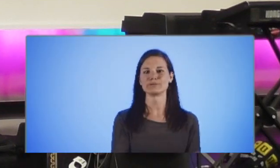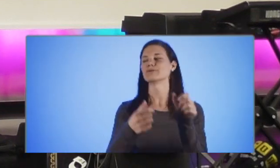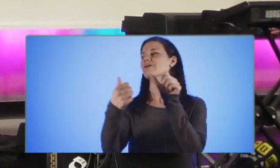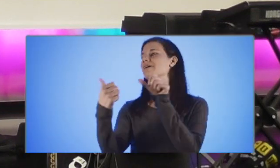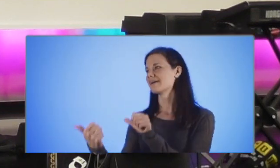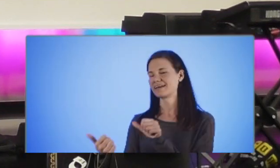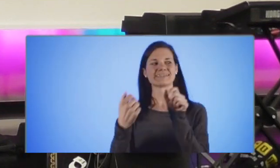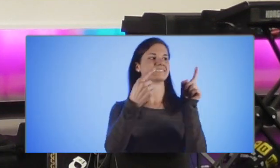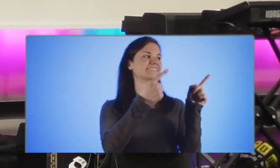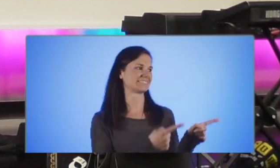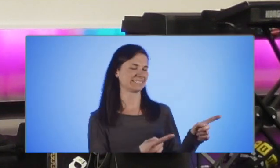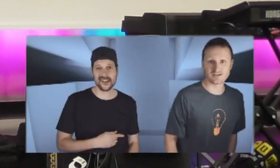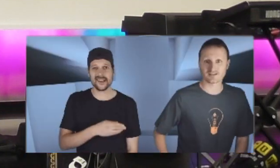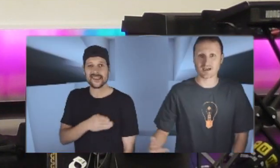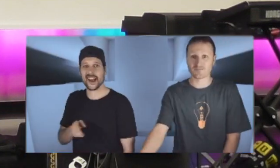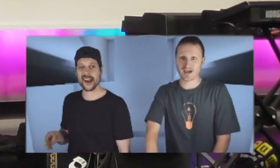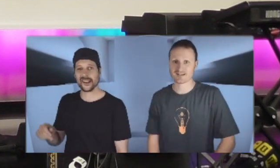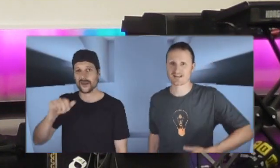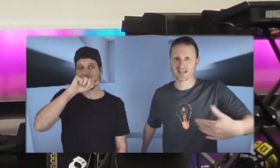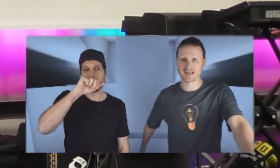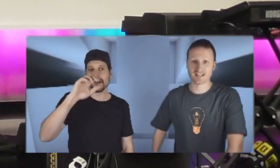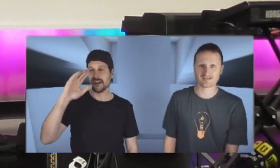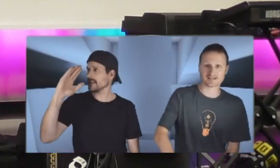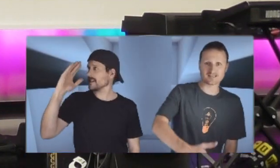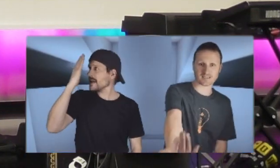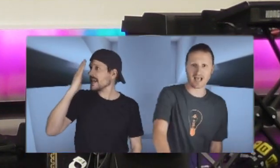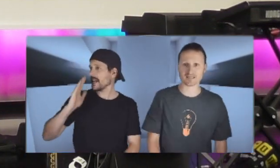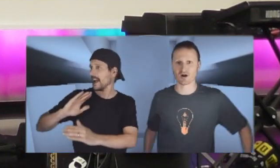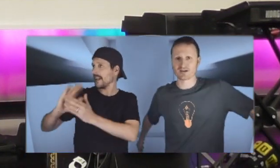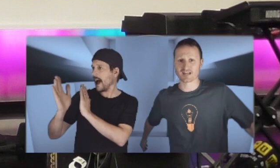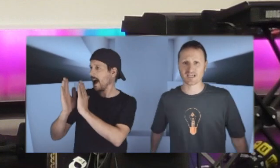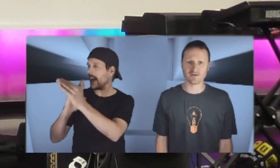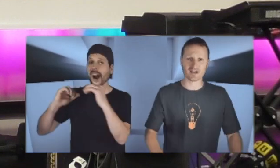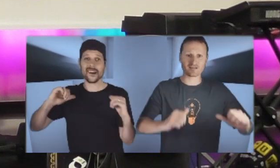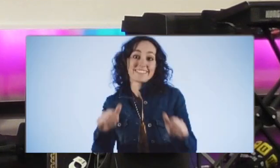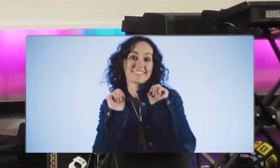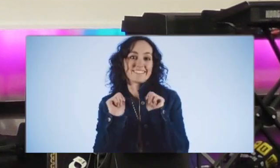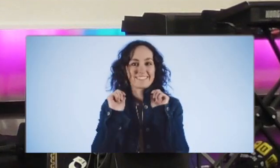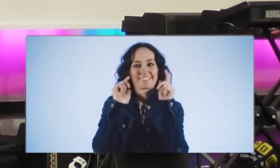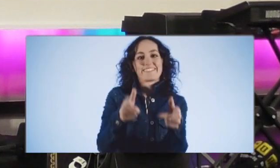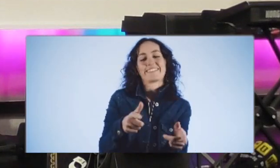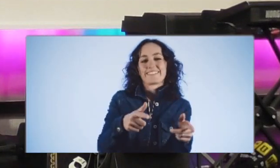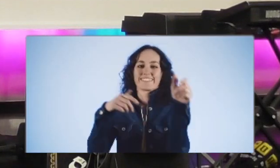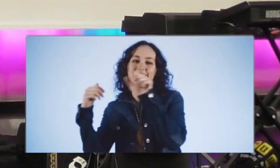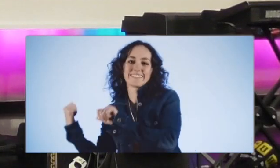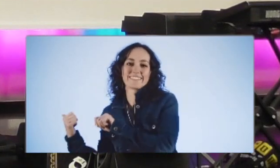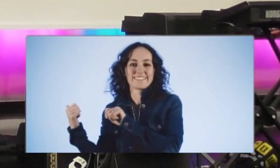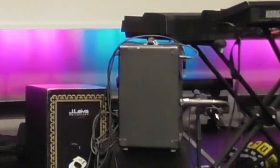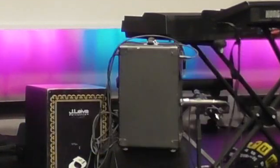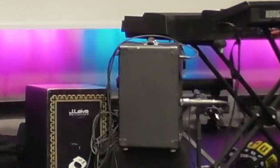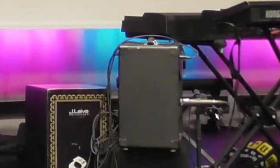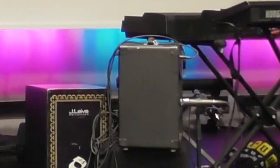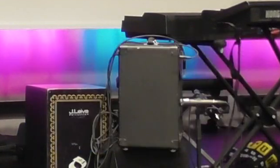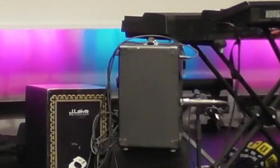du erziehst. Wir werden in jeder Distanz, wo wir leben.